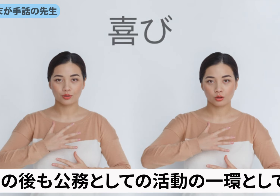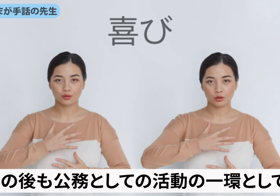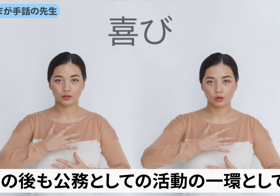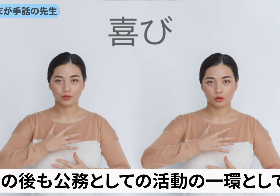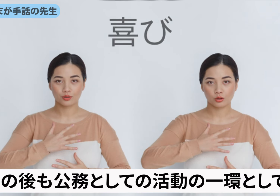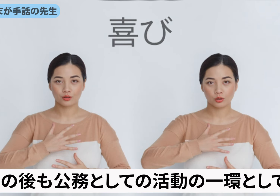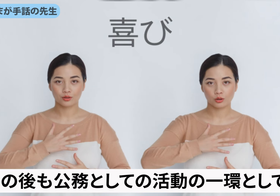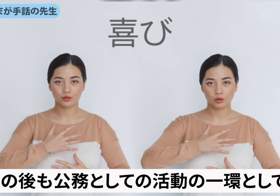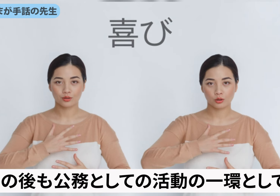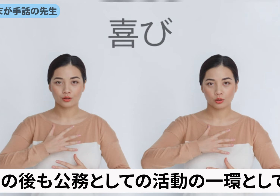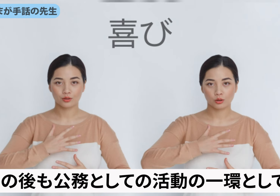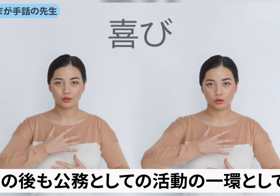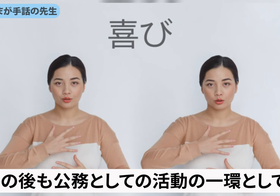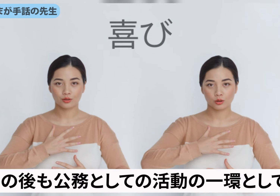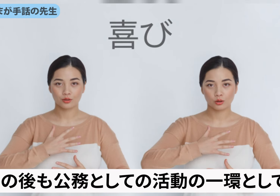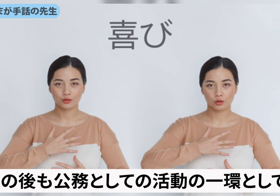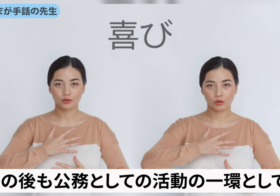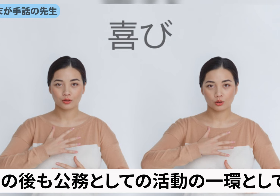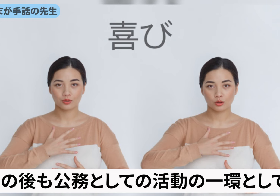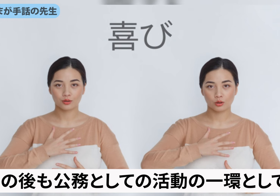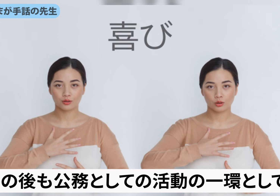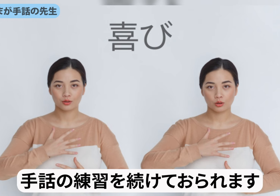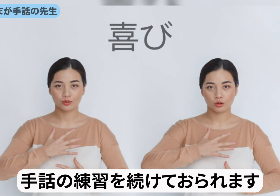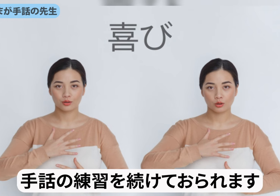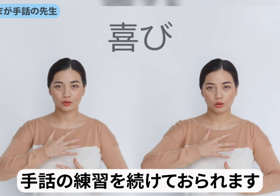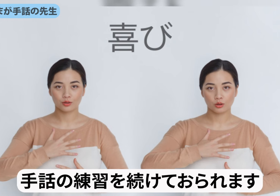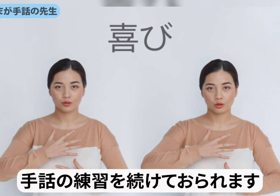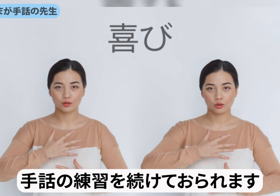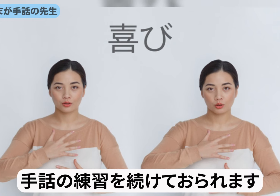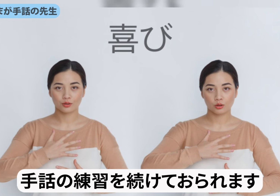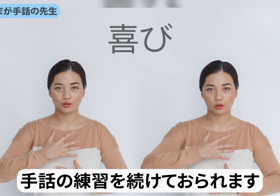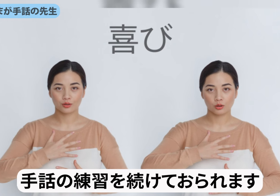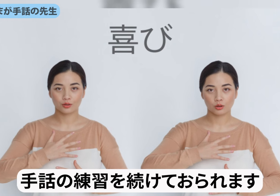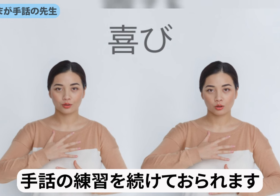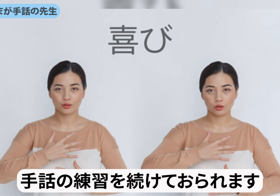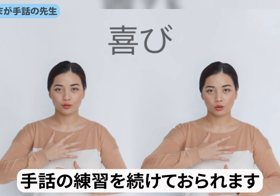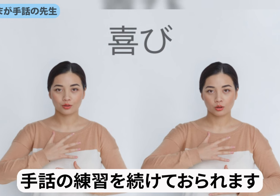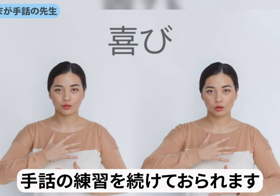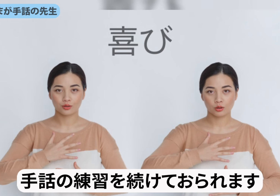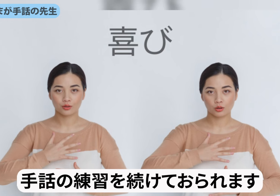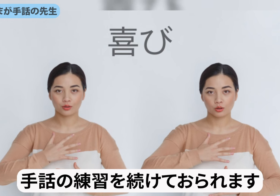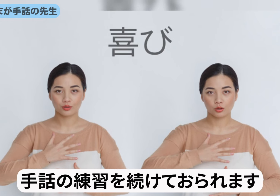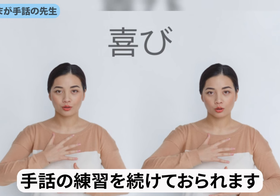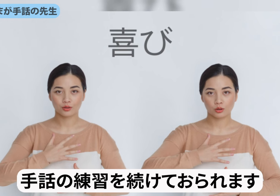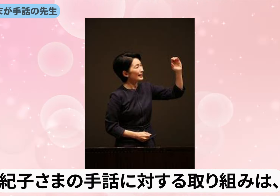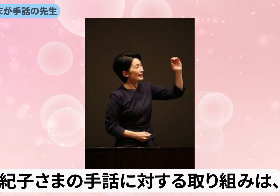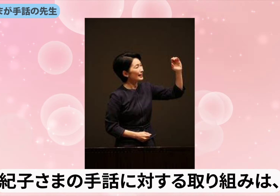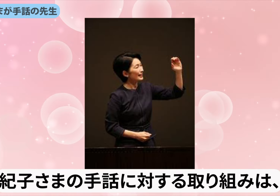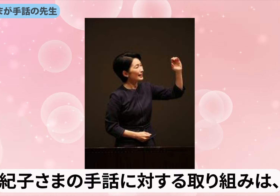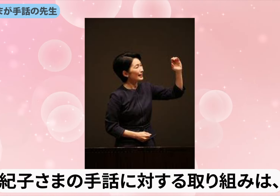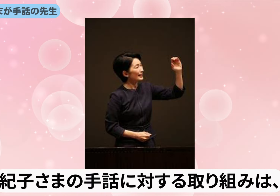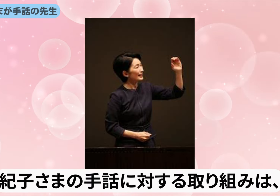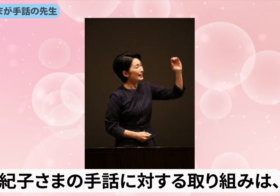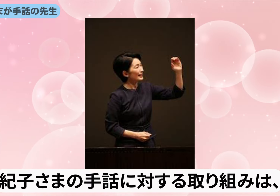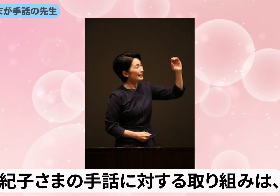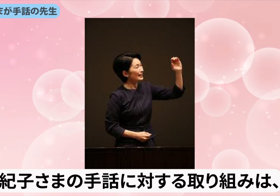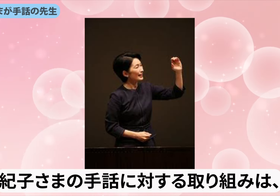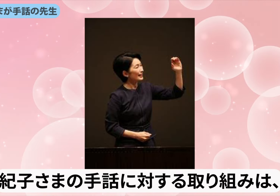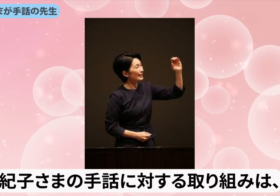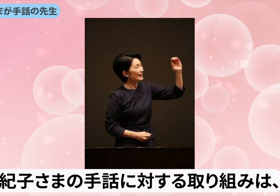後も公務としての活動の一環として手話の練習を続けておられます。紀子さまの手話に対する取り組みは、